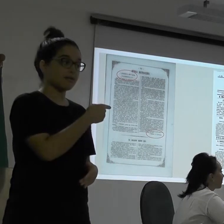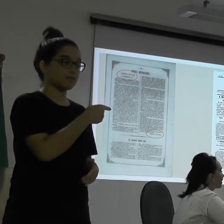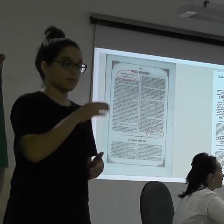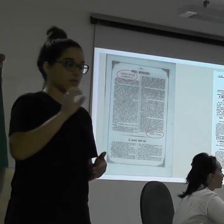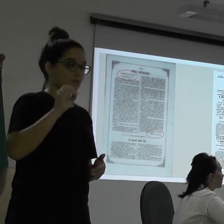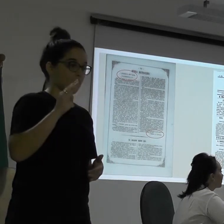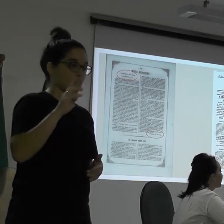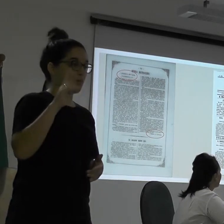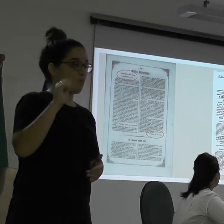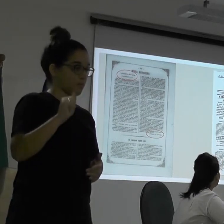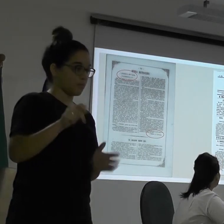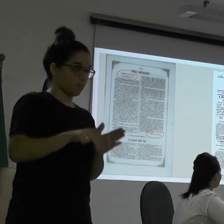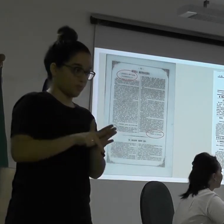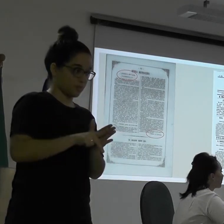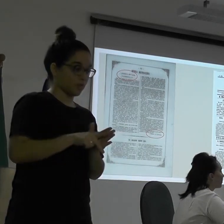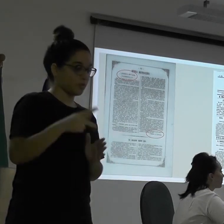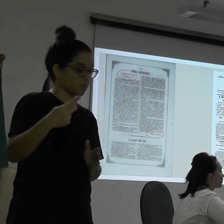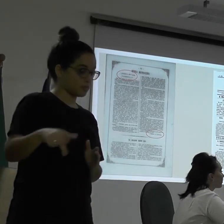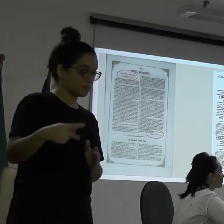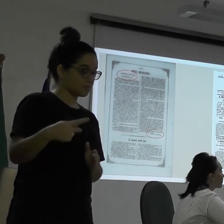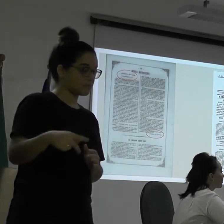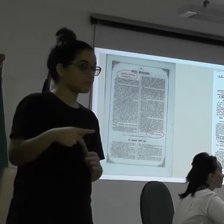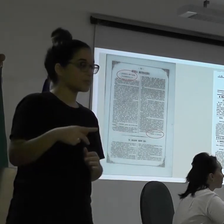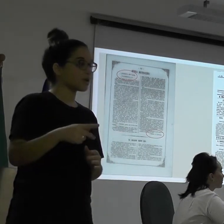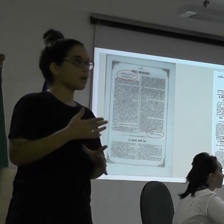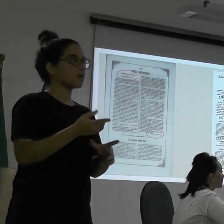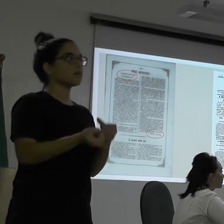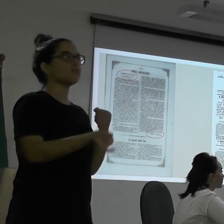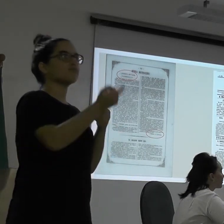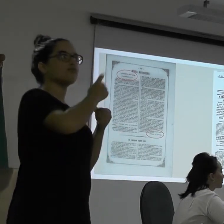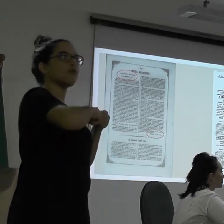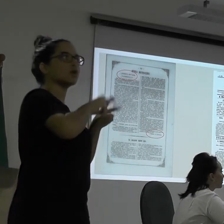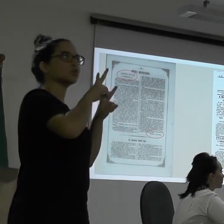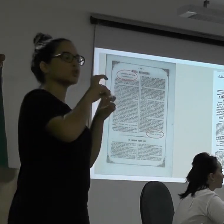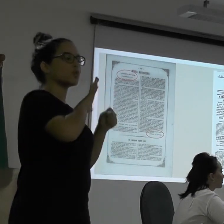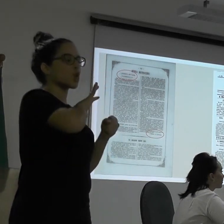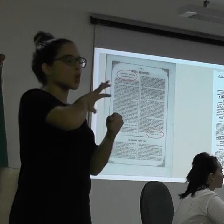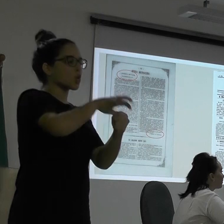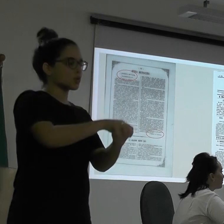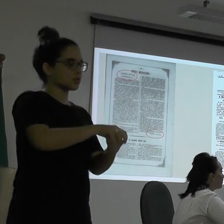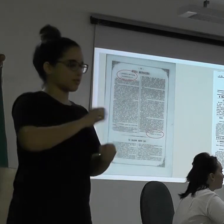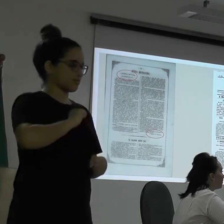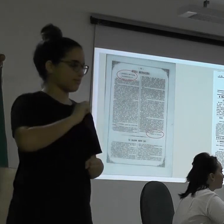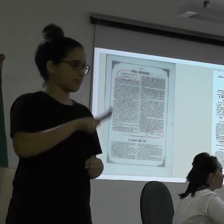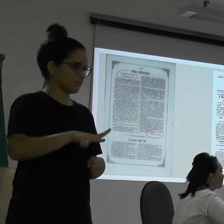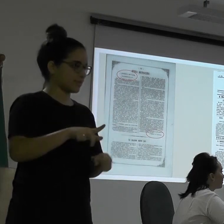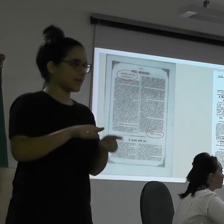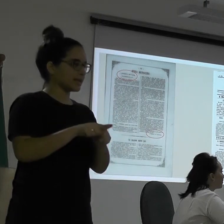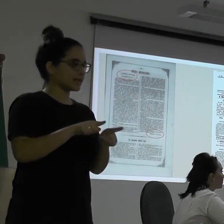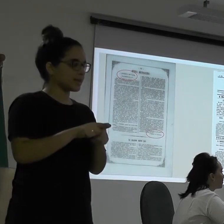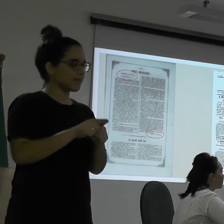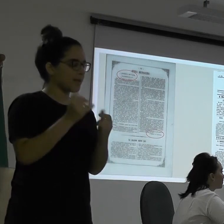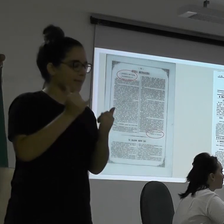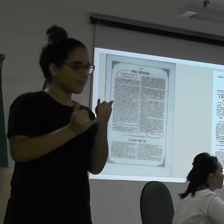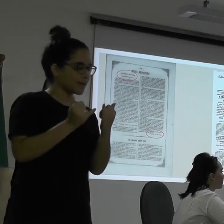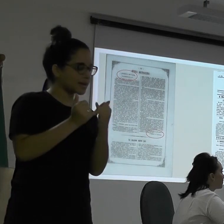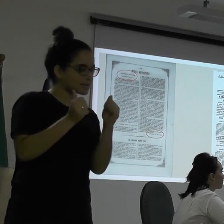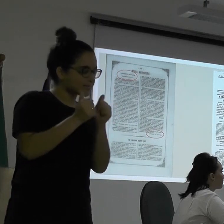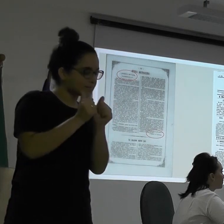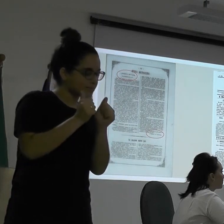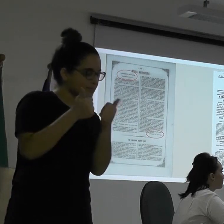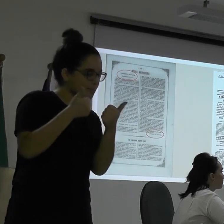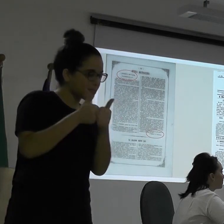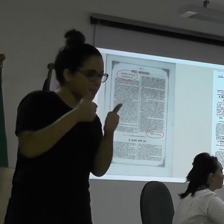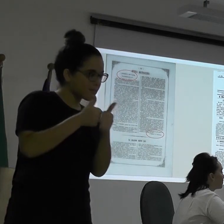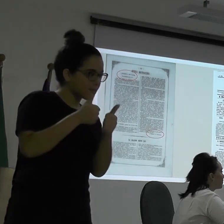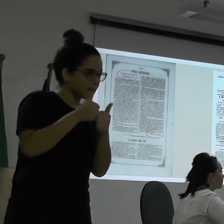Dona Narcisa de Vilar, recupera a história da colonização portuguesa e a aproximação entre Narcisa, jovem portuguesa,